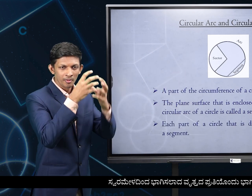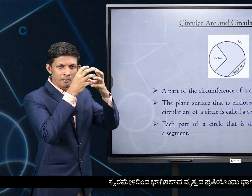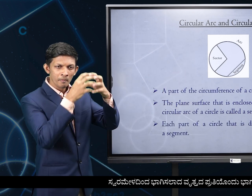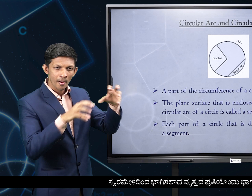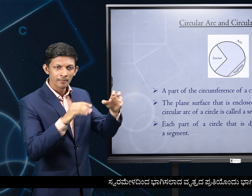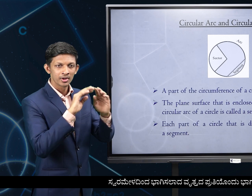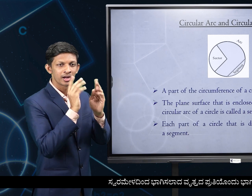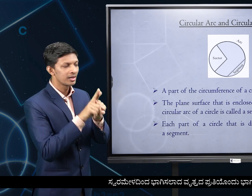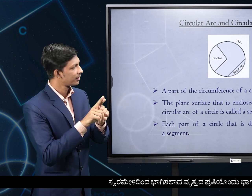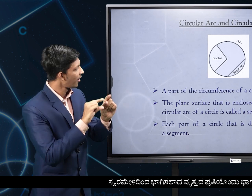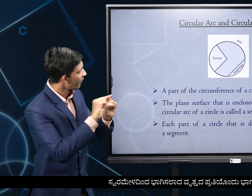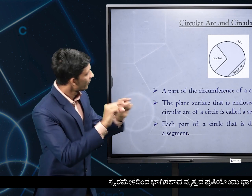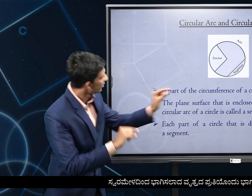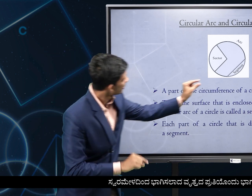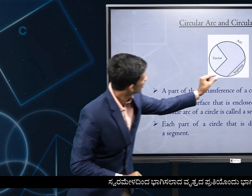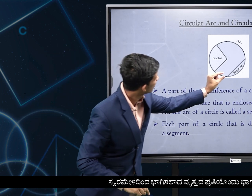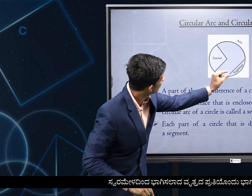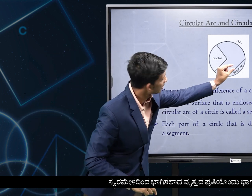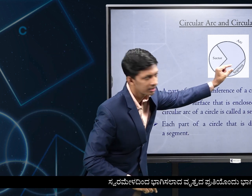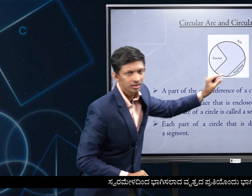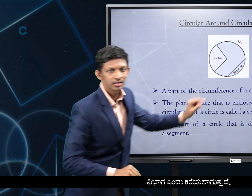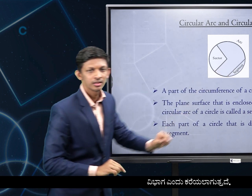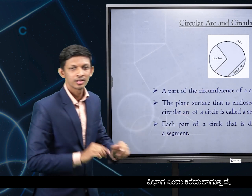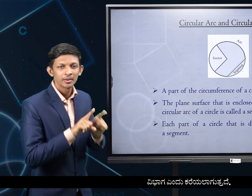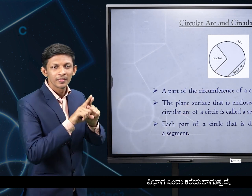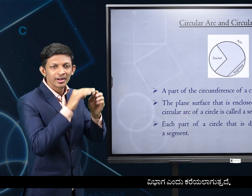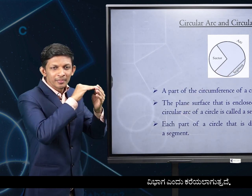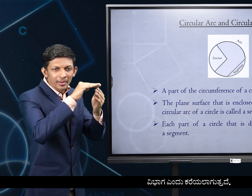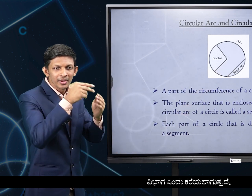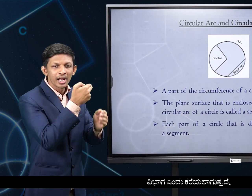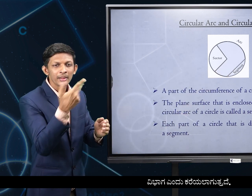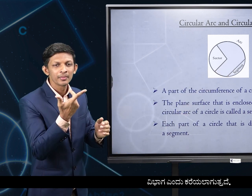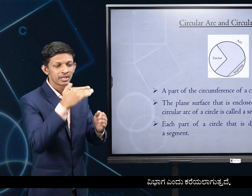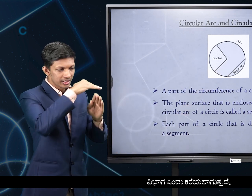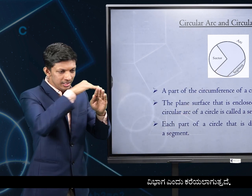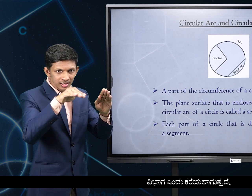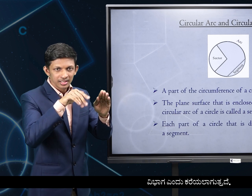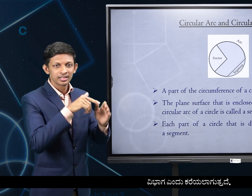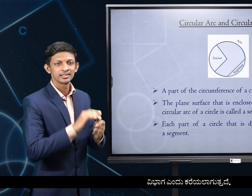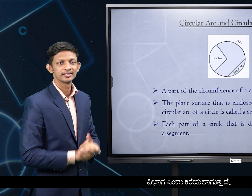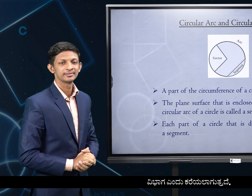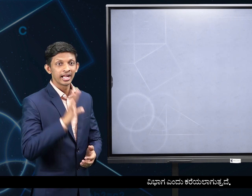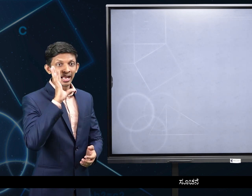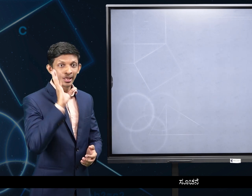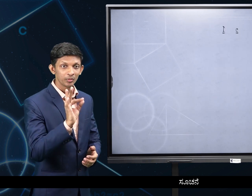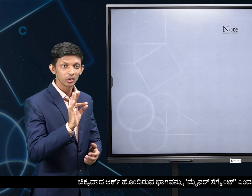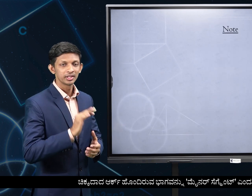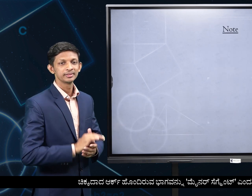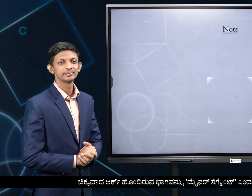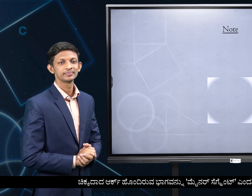ಪರಮೇಳದಿಂದ ಭಾಗಿಸಲಾದ ವೃತ್ತದ ಪ್ರತಿಯೊಂದು ಭಾಗವನ್ನು ವಿಭಾಗ ಎಂದು ಕರೆಯಲಾಗುತ್ತದೆ. ಸೂಚನೆ: ಚಿಕ್ಕದಾದ